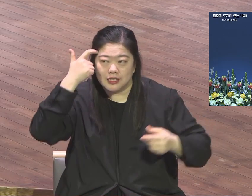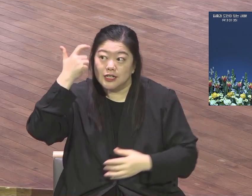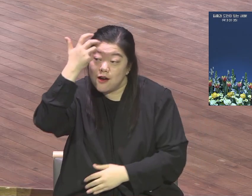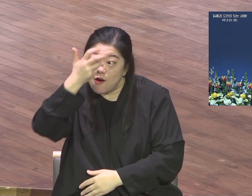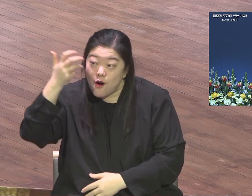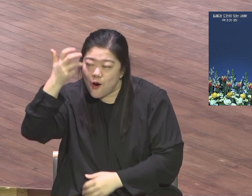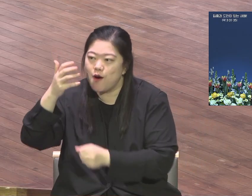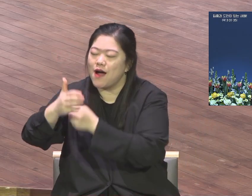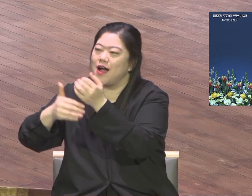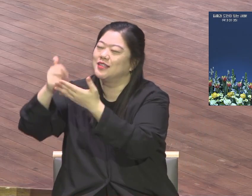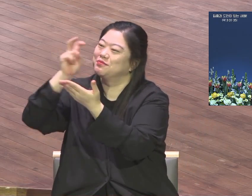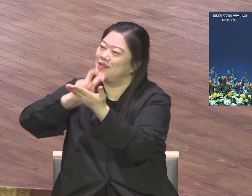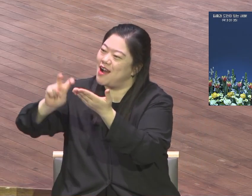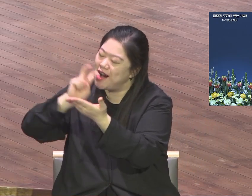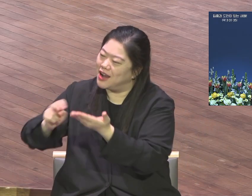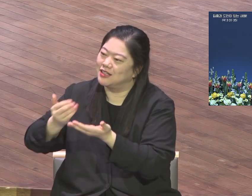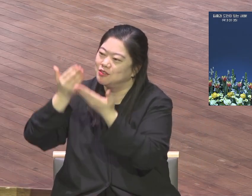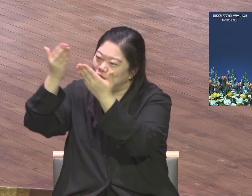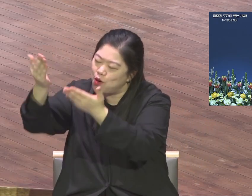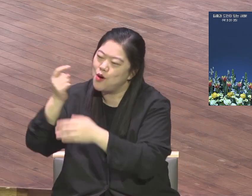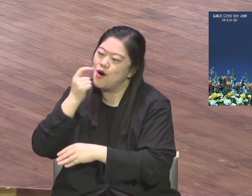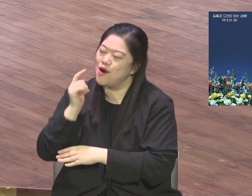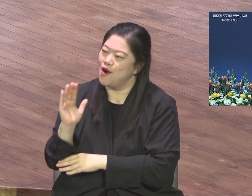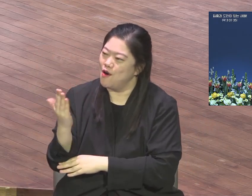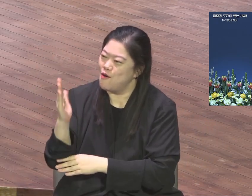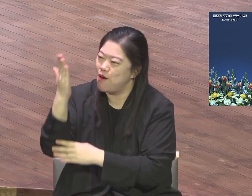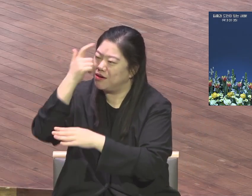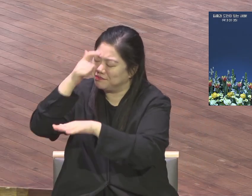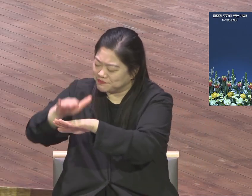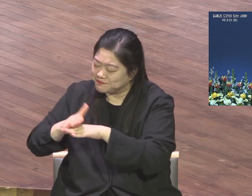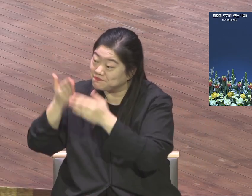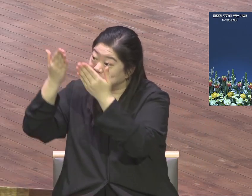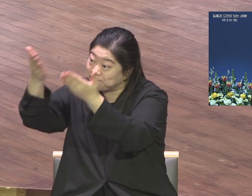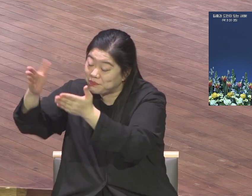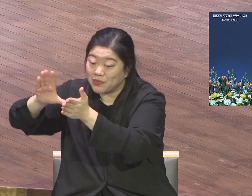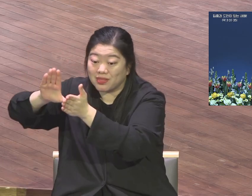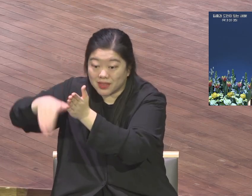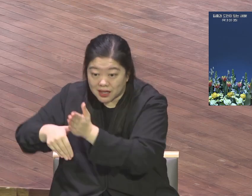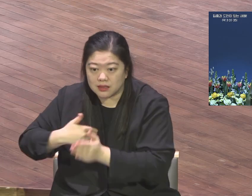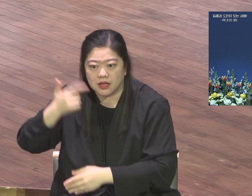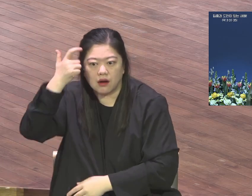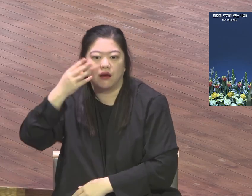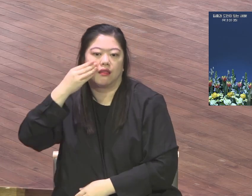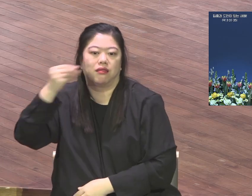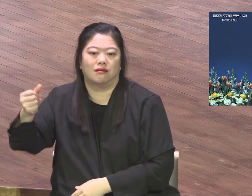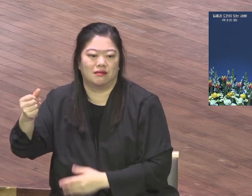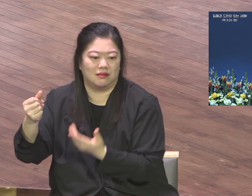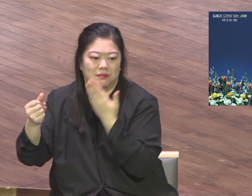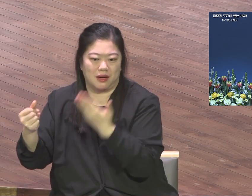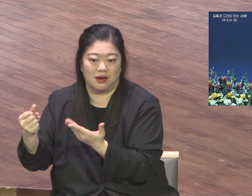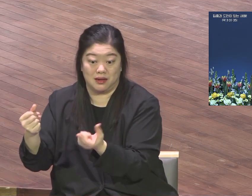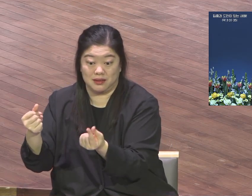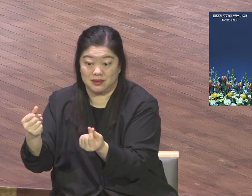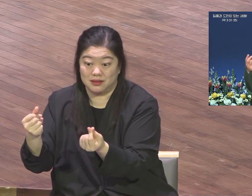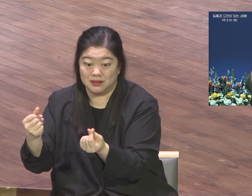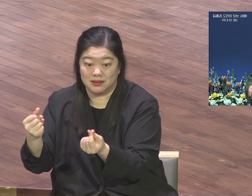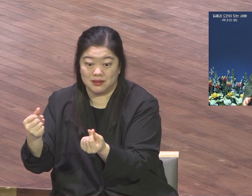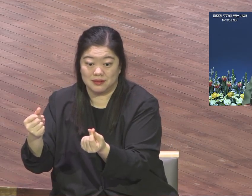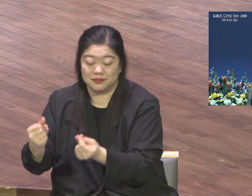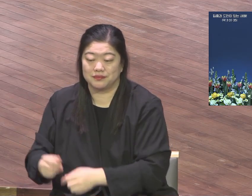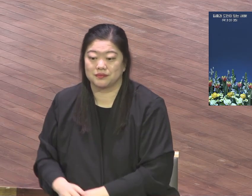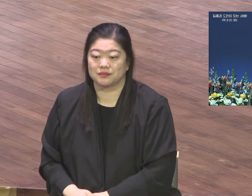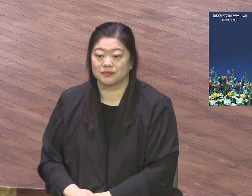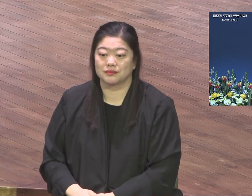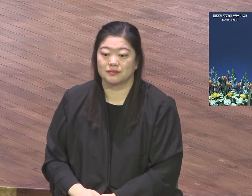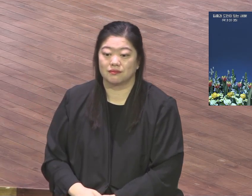송축하라. 내 영혼아 하나님을 예배하라. 내 영혼, 내 영혼, 내 영혼을 부르잖아요. 내가 내